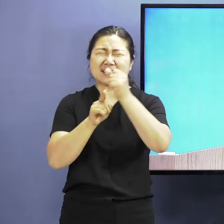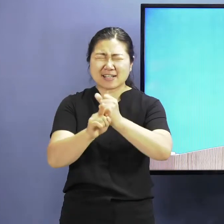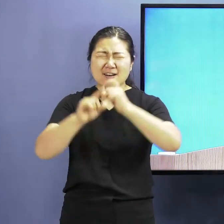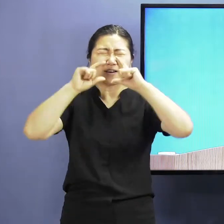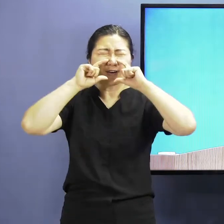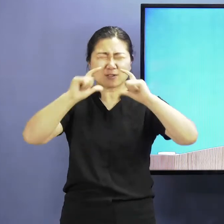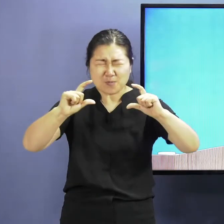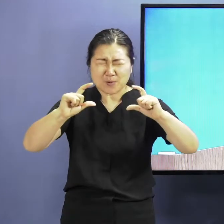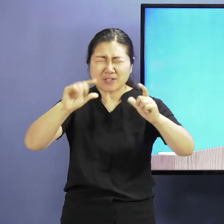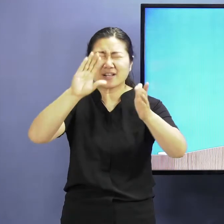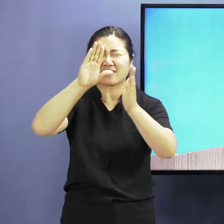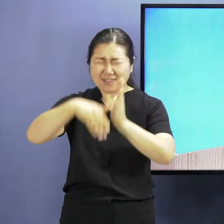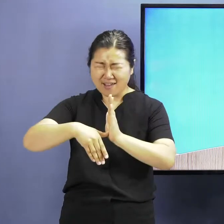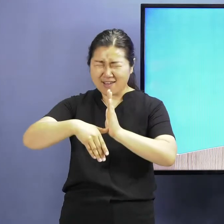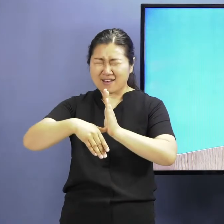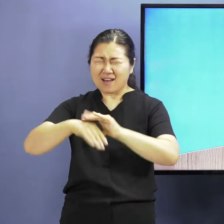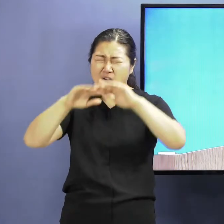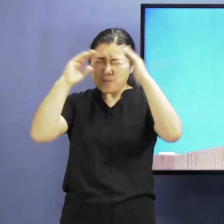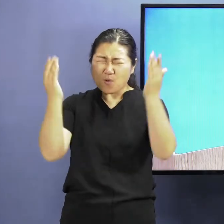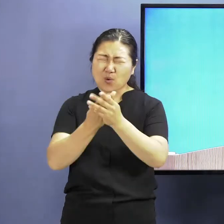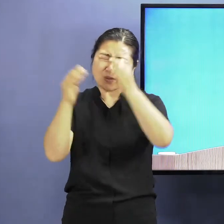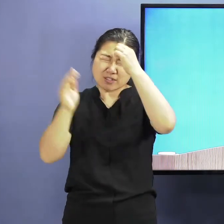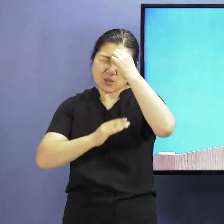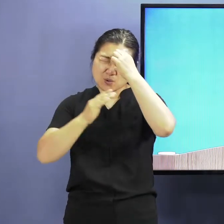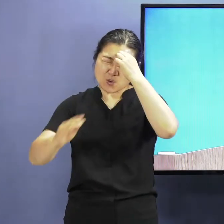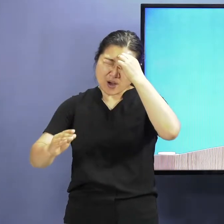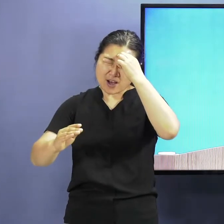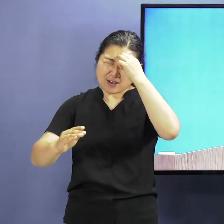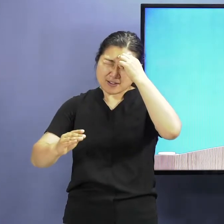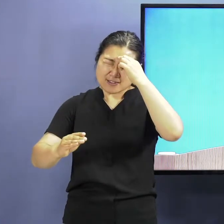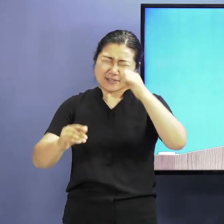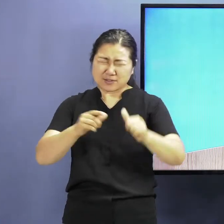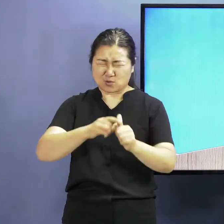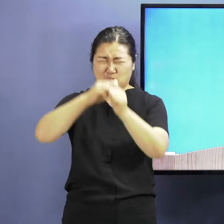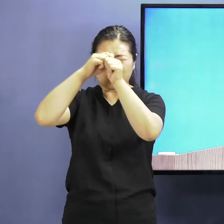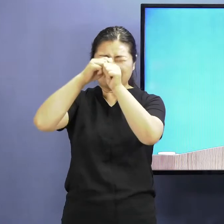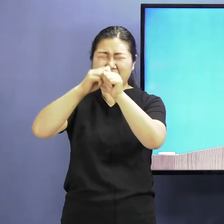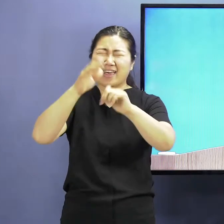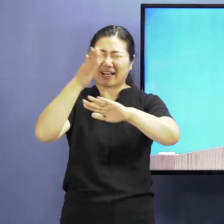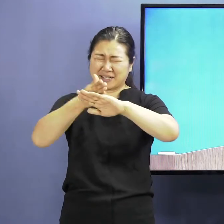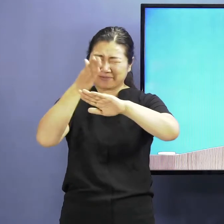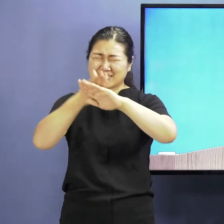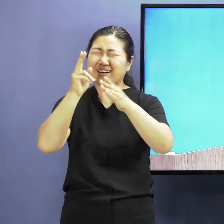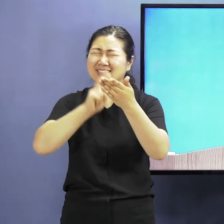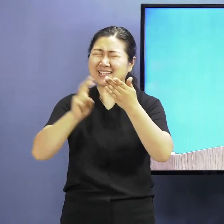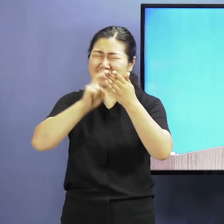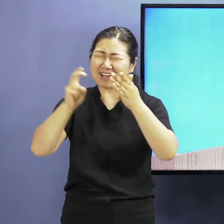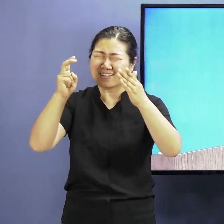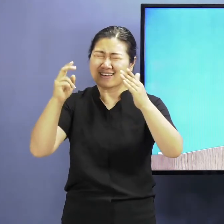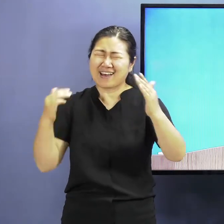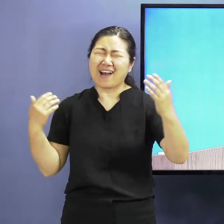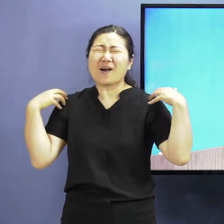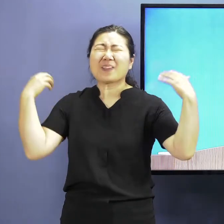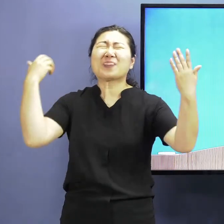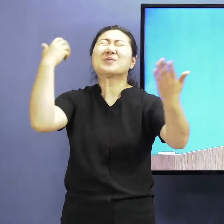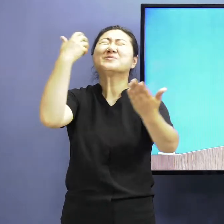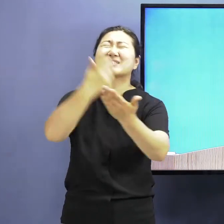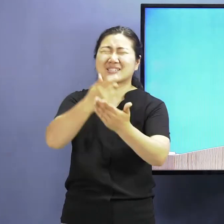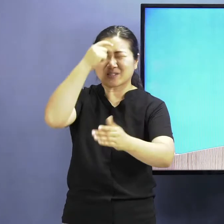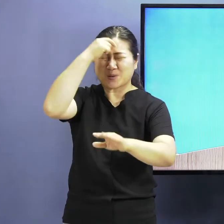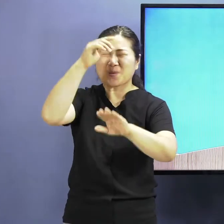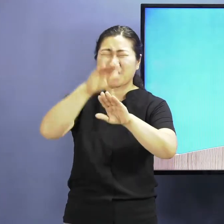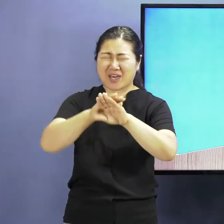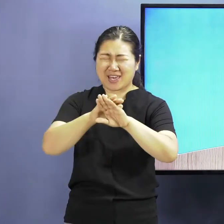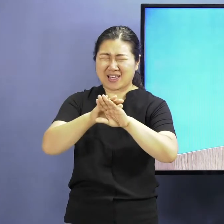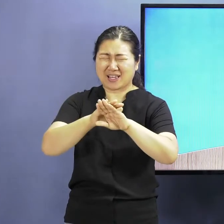구원의 확신으로 감사와 찬양이 넘치는 교회 되게 하옵소서. 빌라델비아 교회처럼 하나님